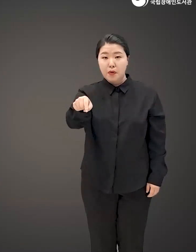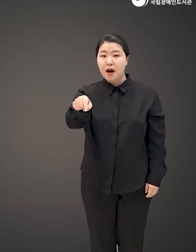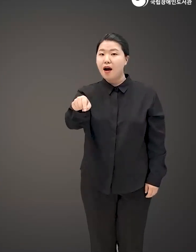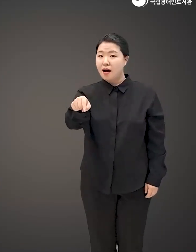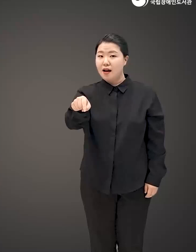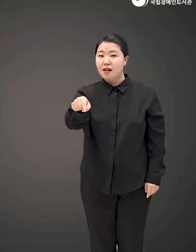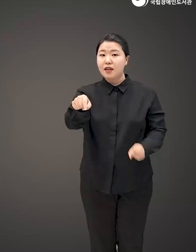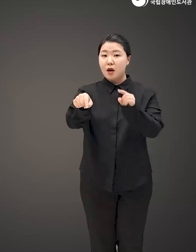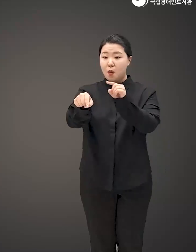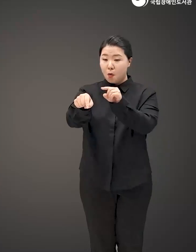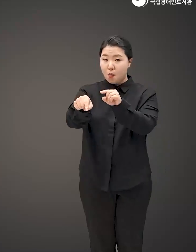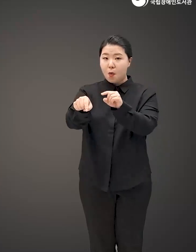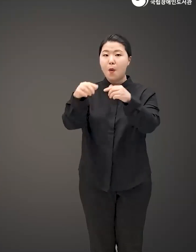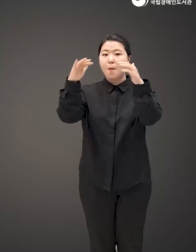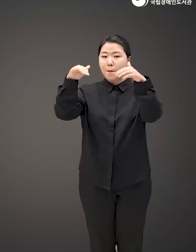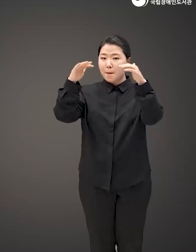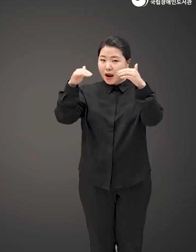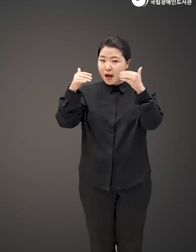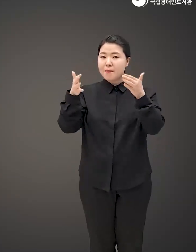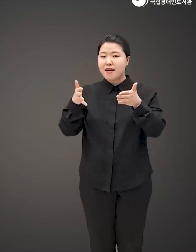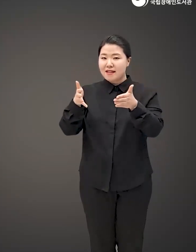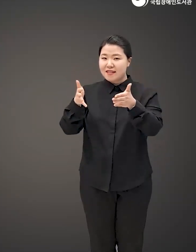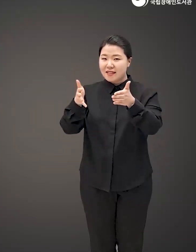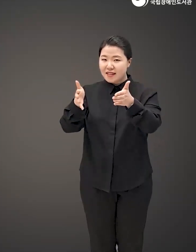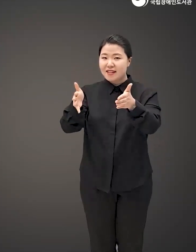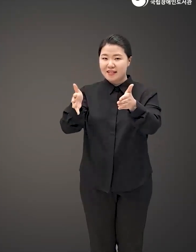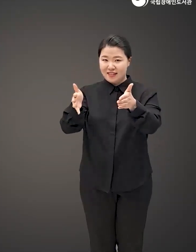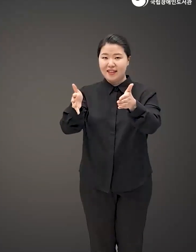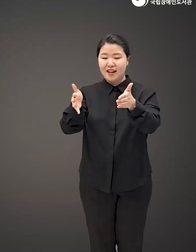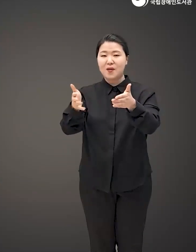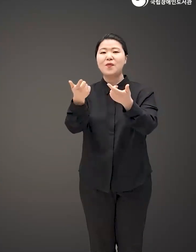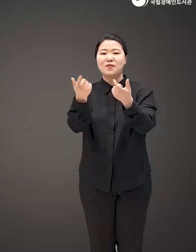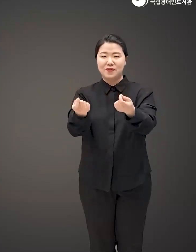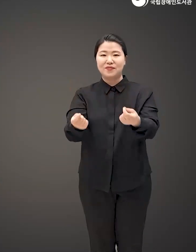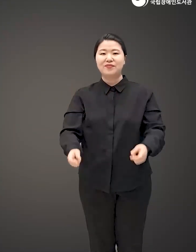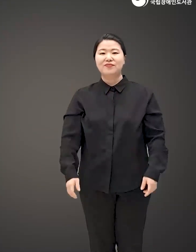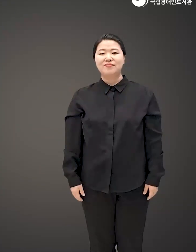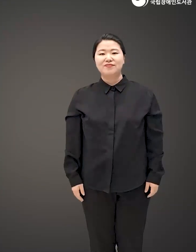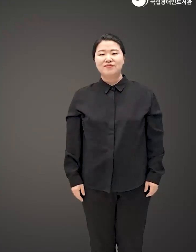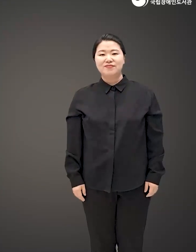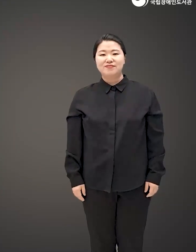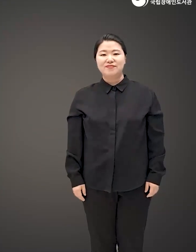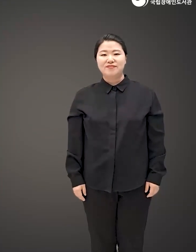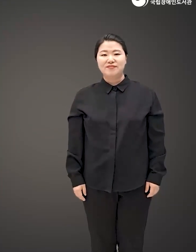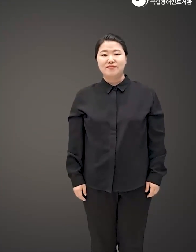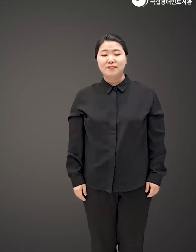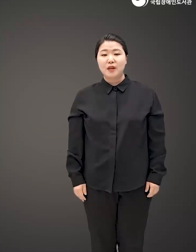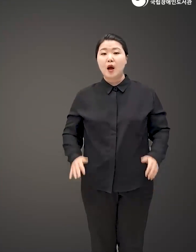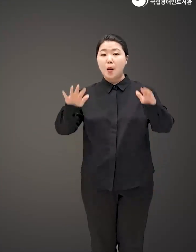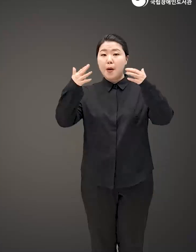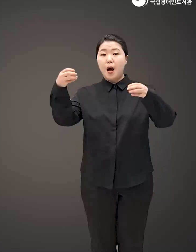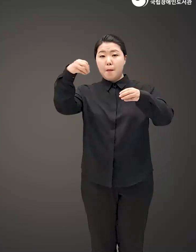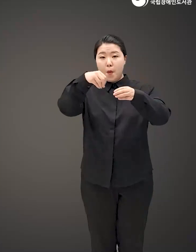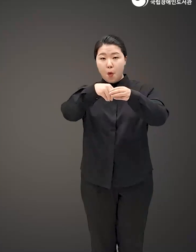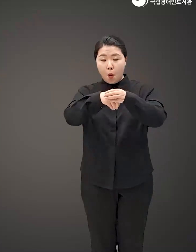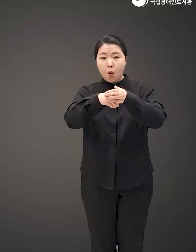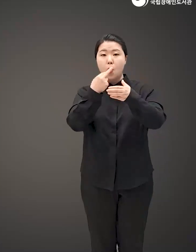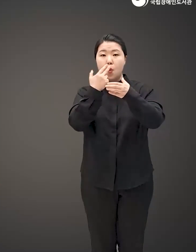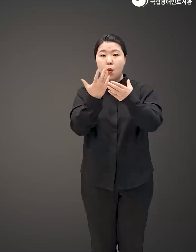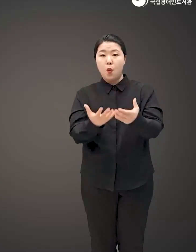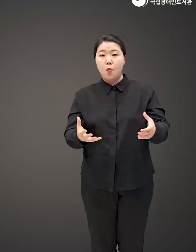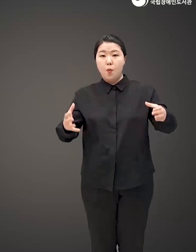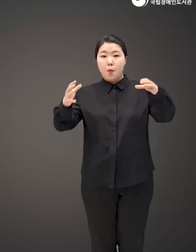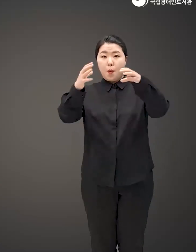수 있는데 그 신발이 날아가는 것도 바람이 가는 길을 알려주는 것 같습니다. 바람이 가득